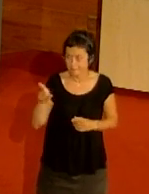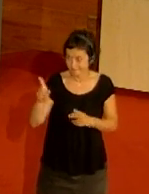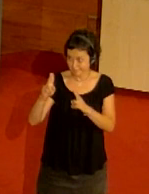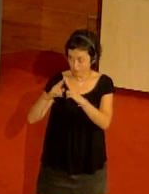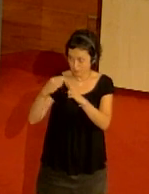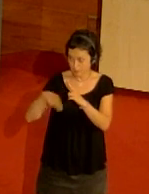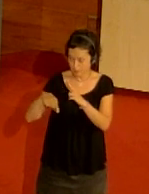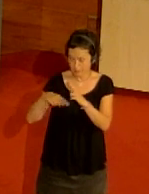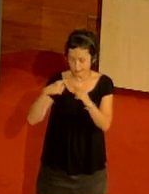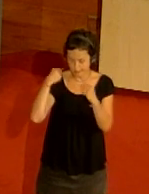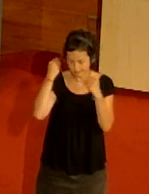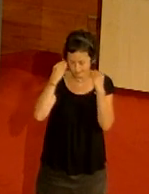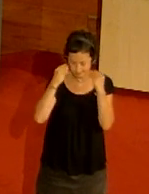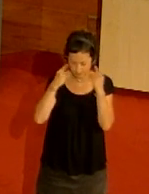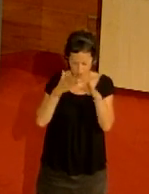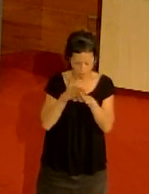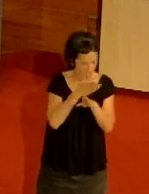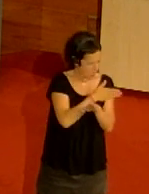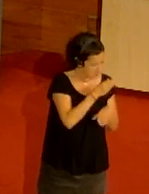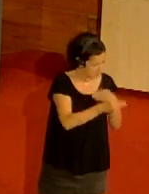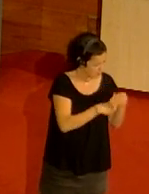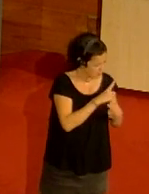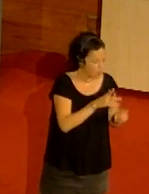¿Por qué esto no lo has hecho antes? ¿No?